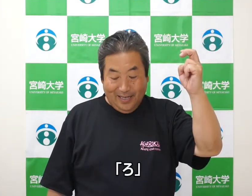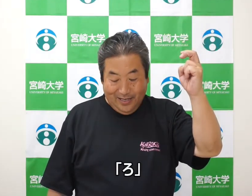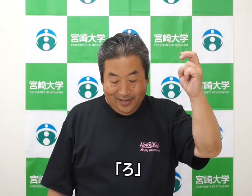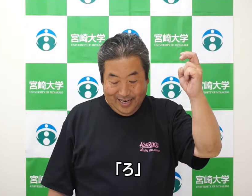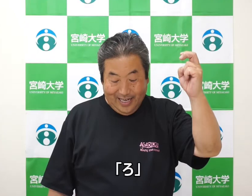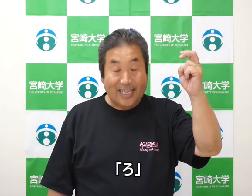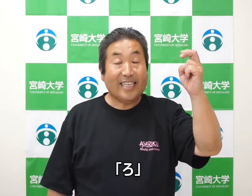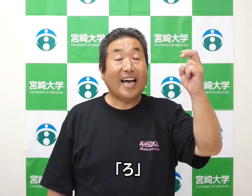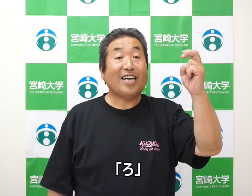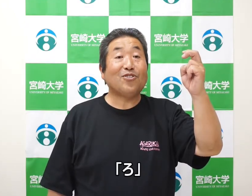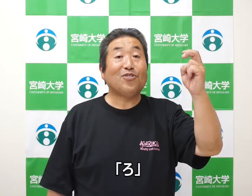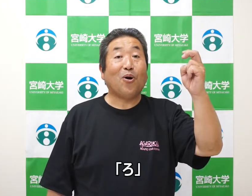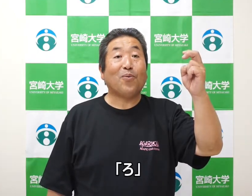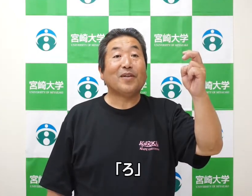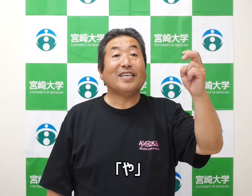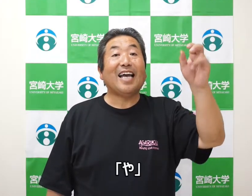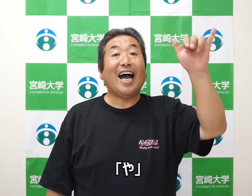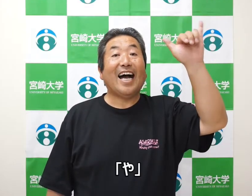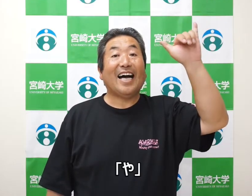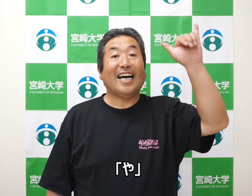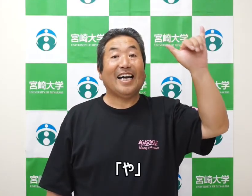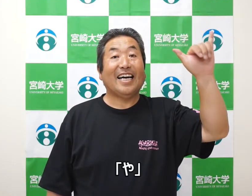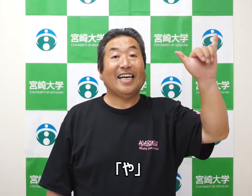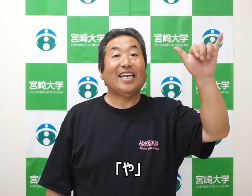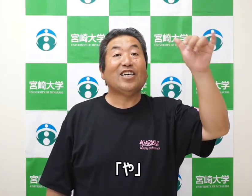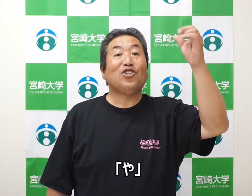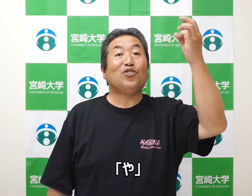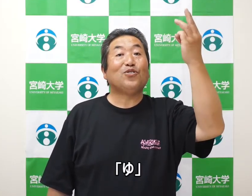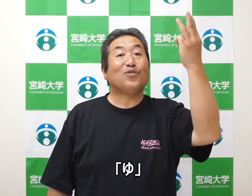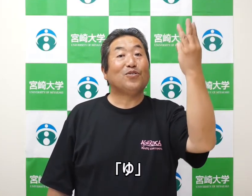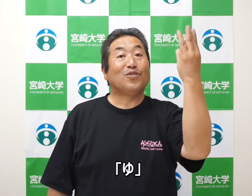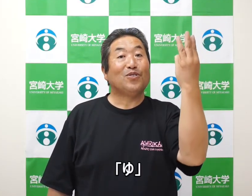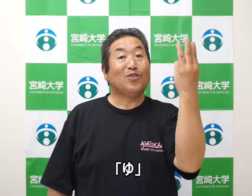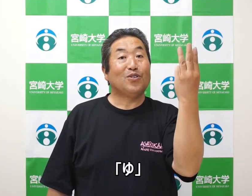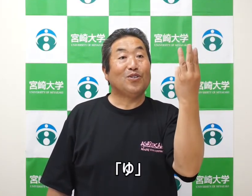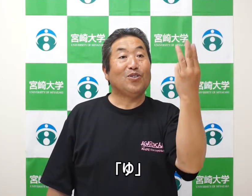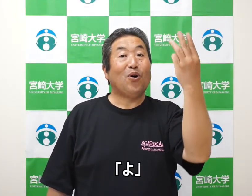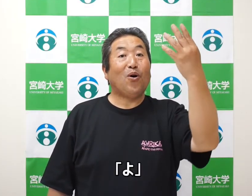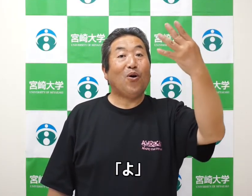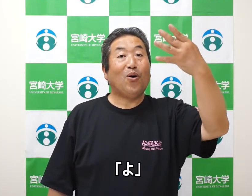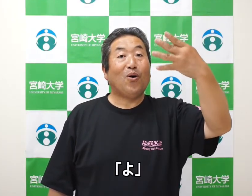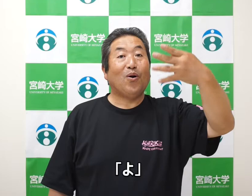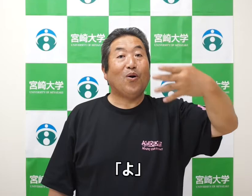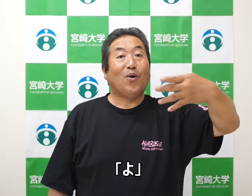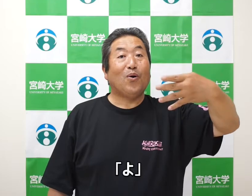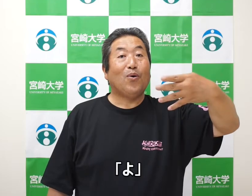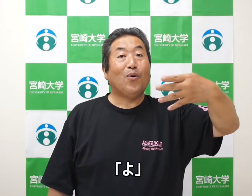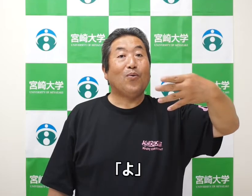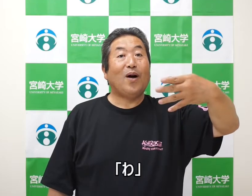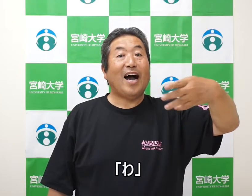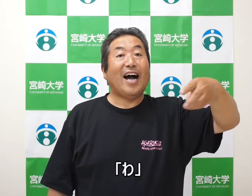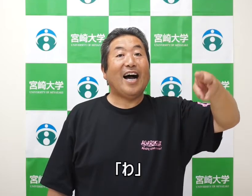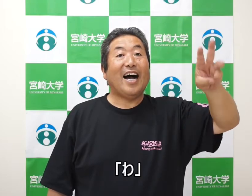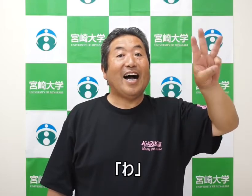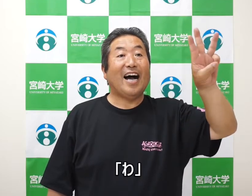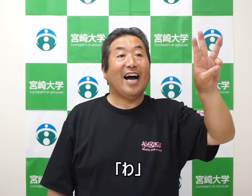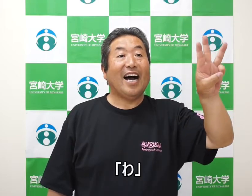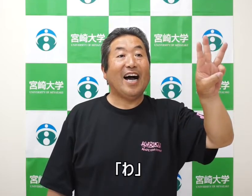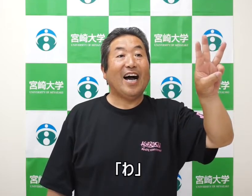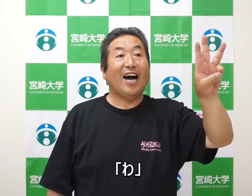次、やゆよ。や、ゆ、よ、わ、を、